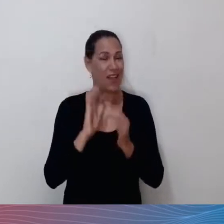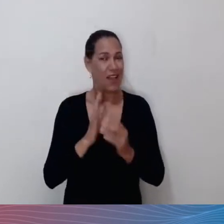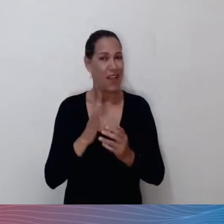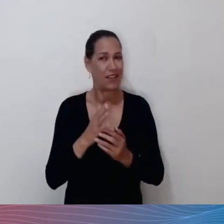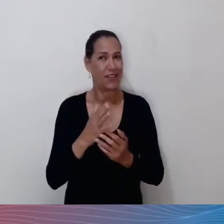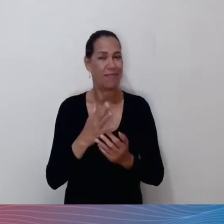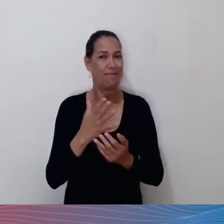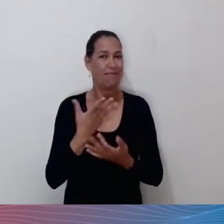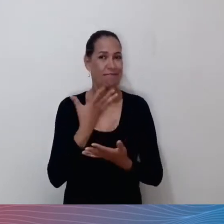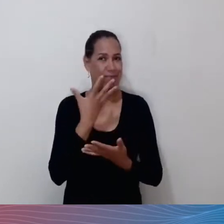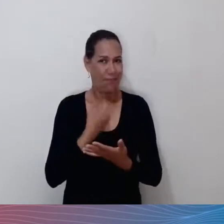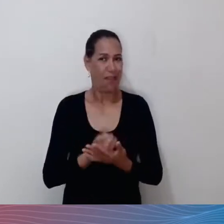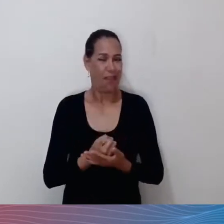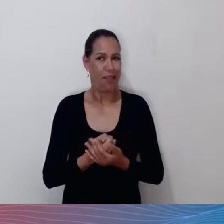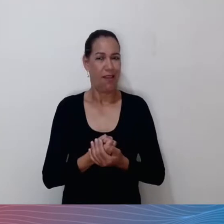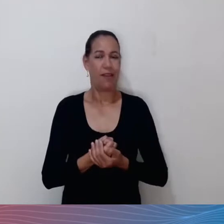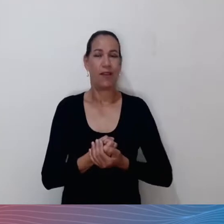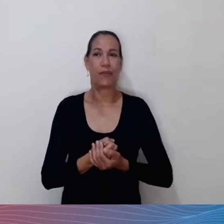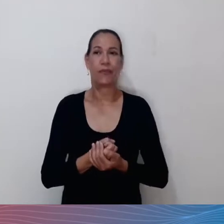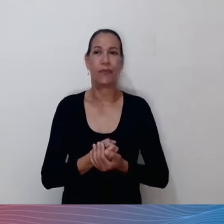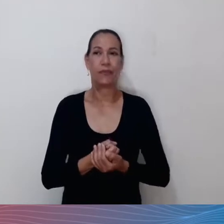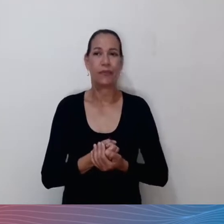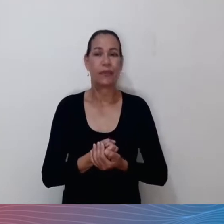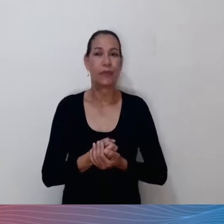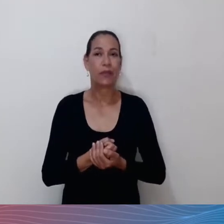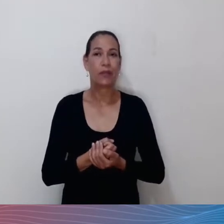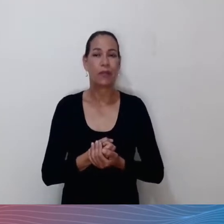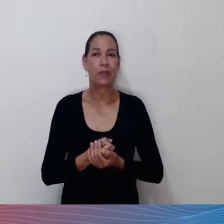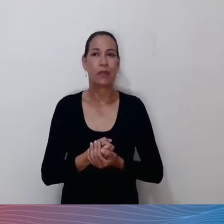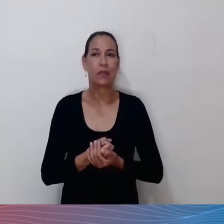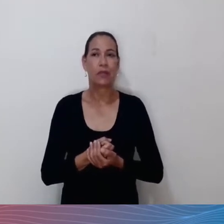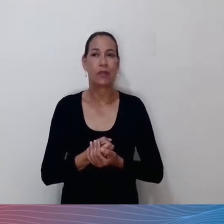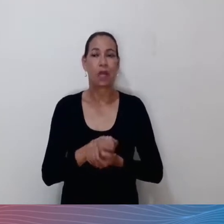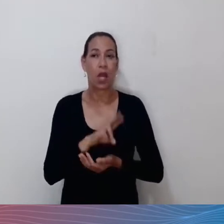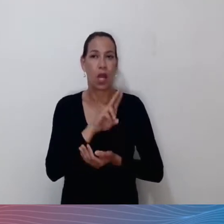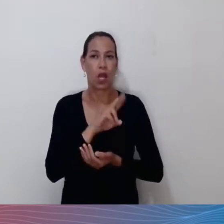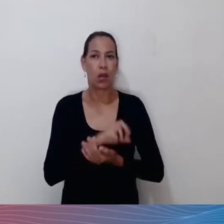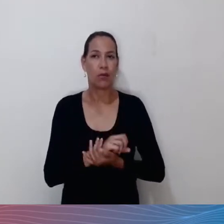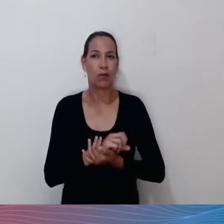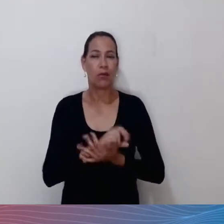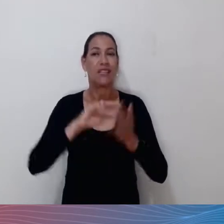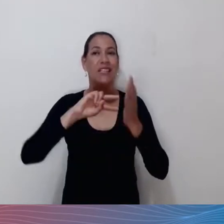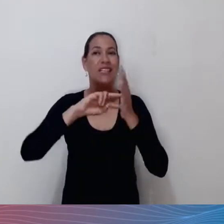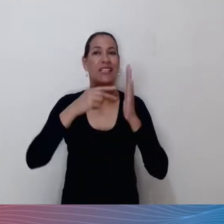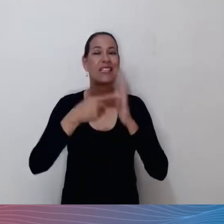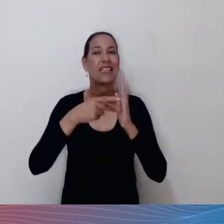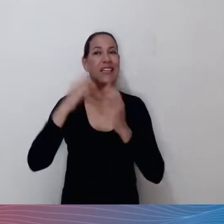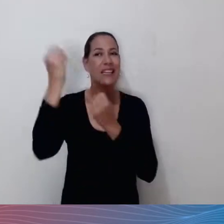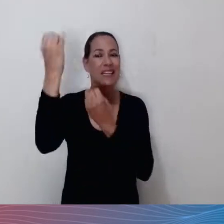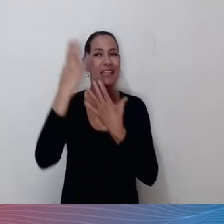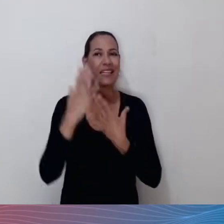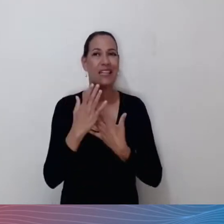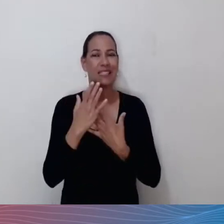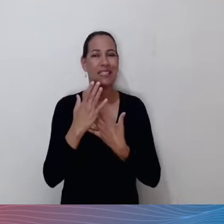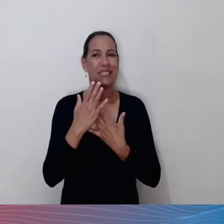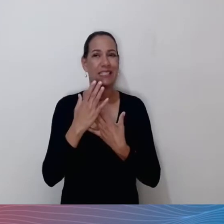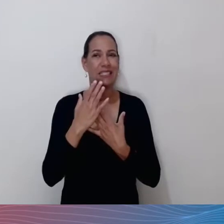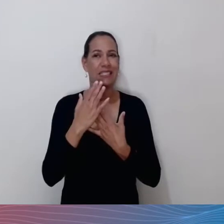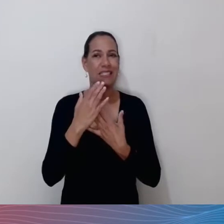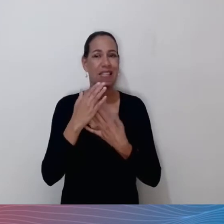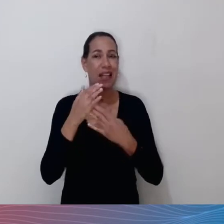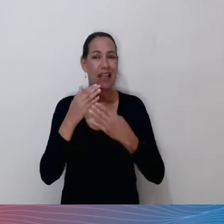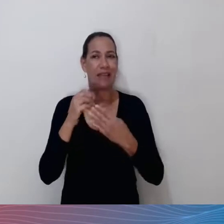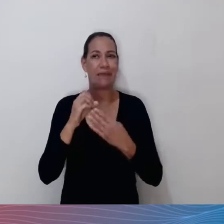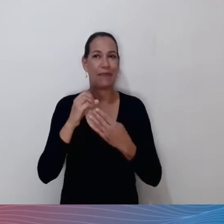recebemos, irmãos, através desse acesso a Deus, recebemos a vida de Deus como graça. Recebemos